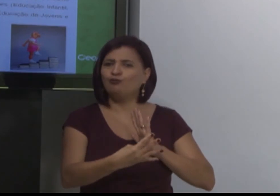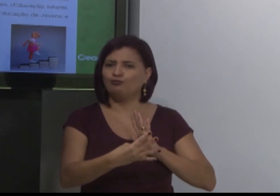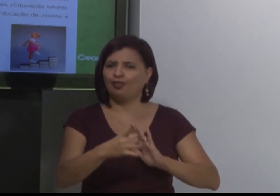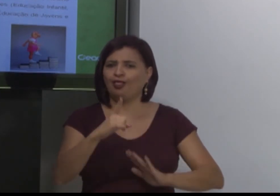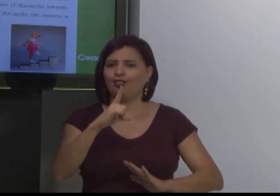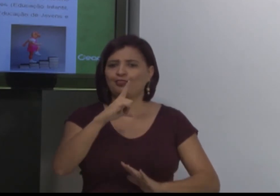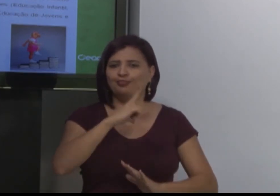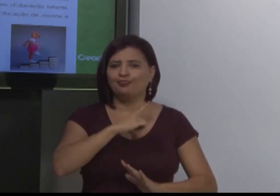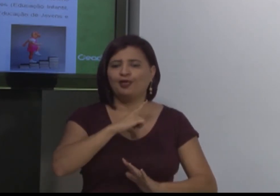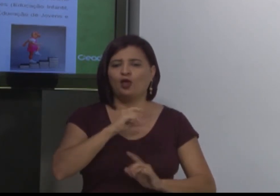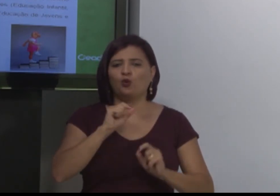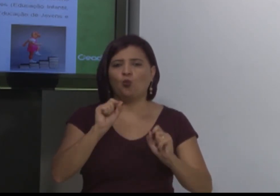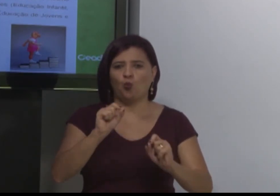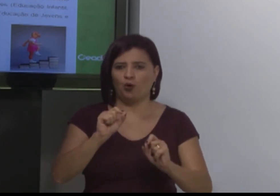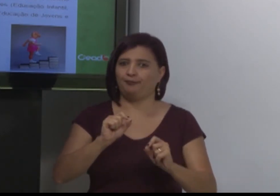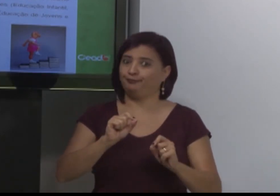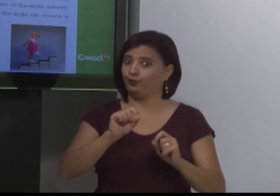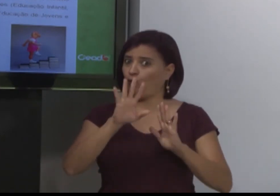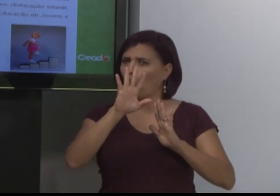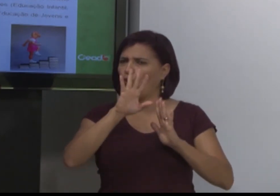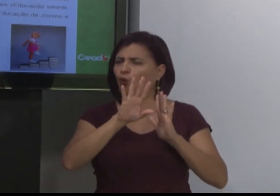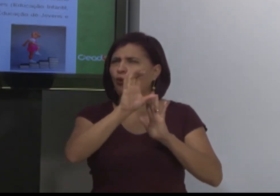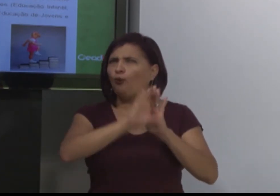vocês já sabem do currículo.